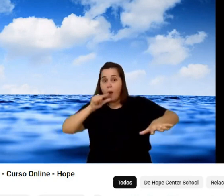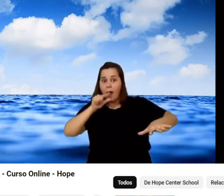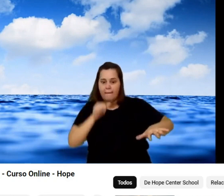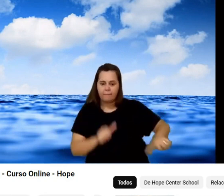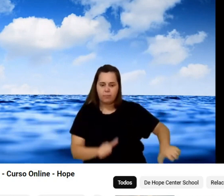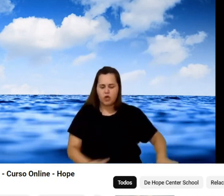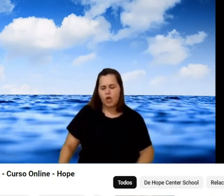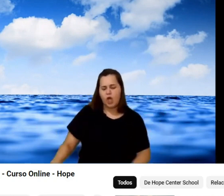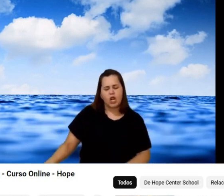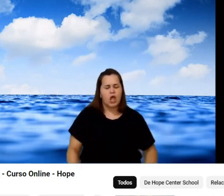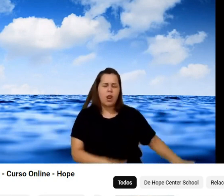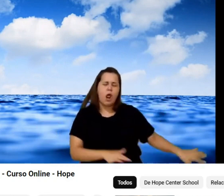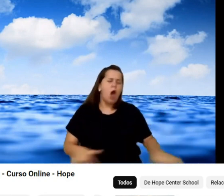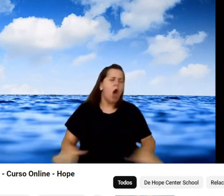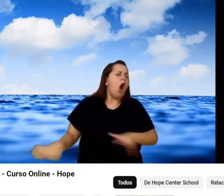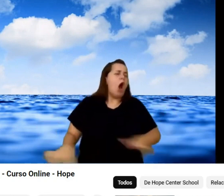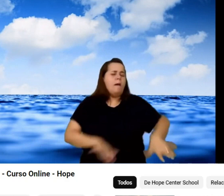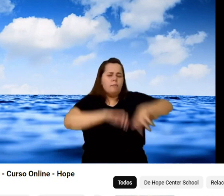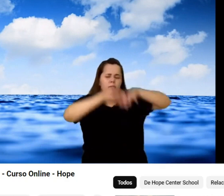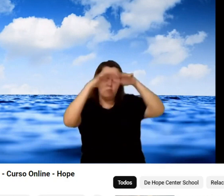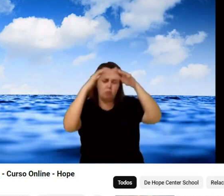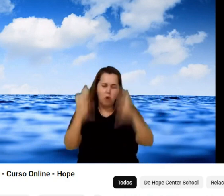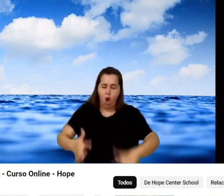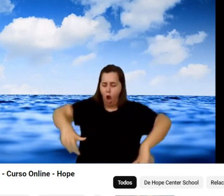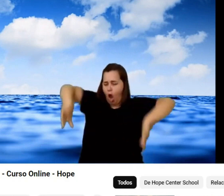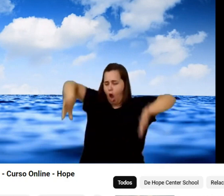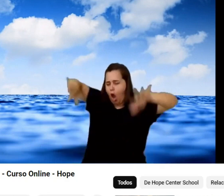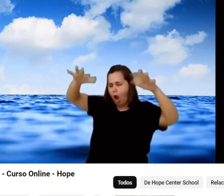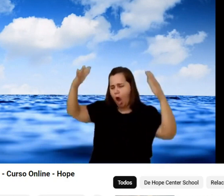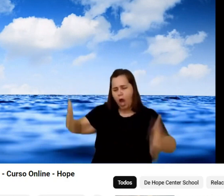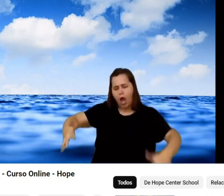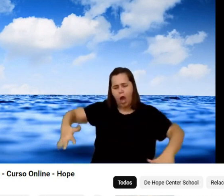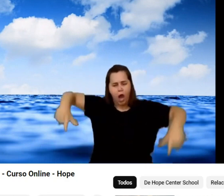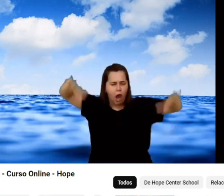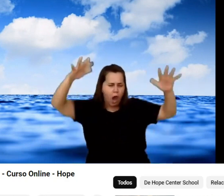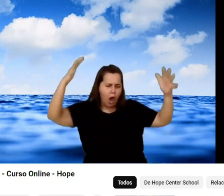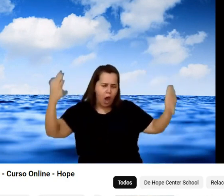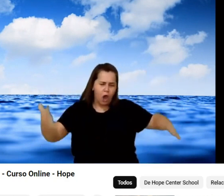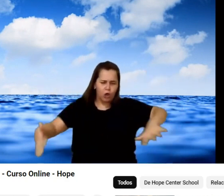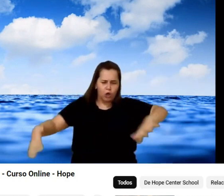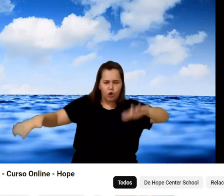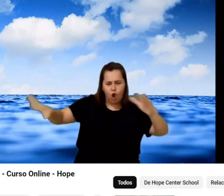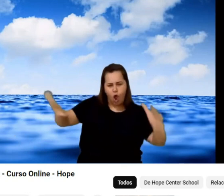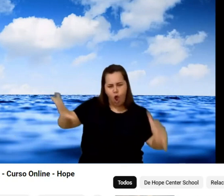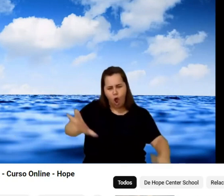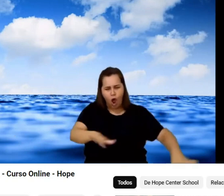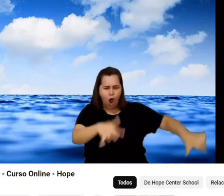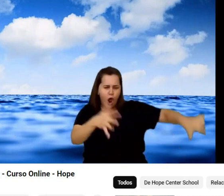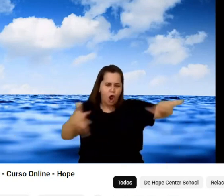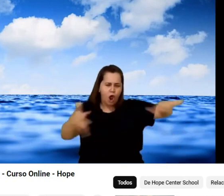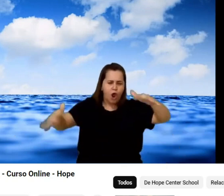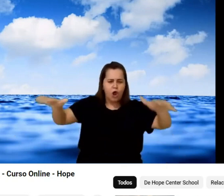fez um movimento e todas as águas foram reunidas e ele criou os mares.